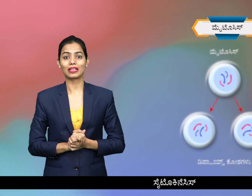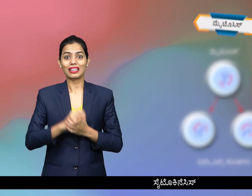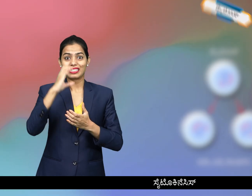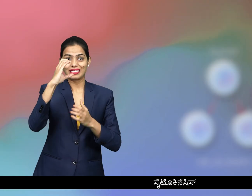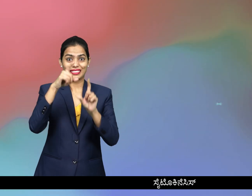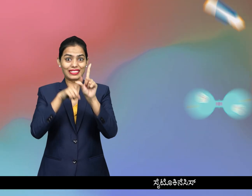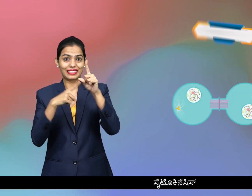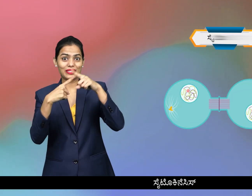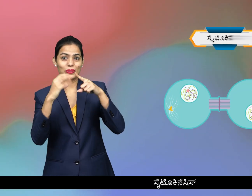ಸೈಟೋಕಿನಸಿಸ್,